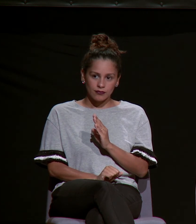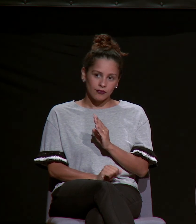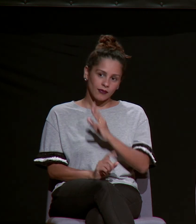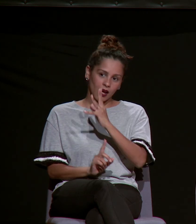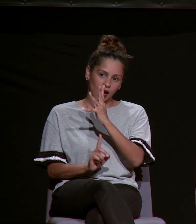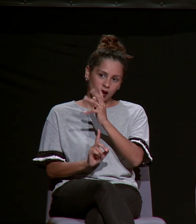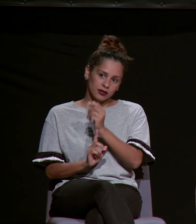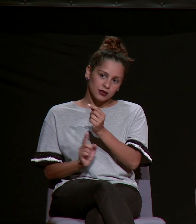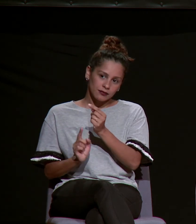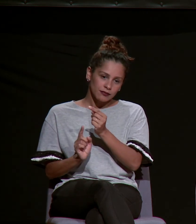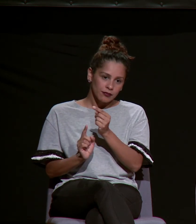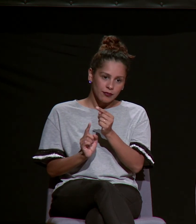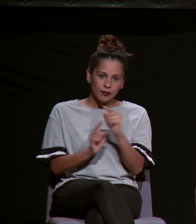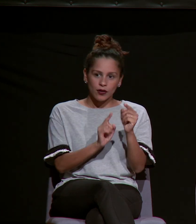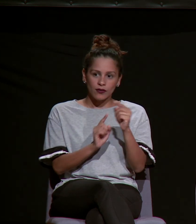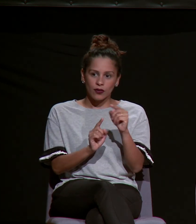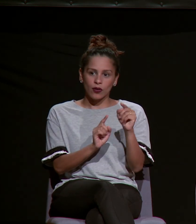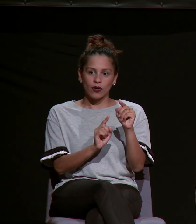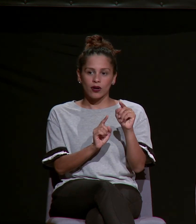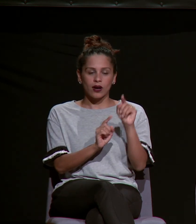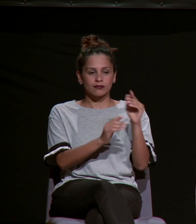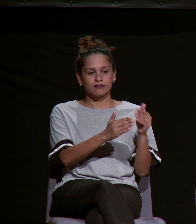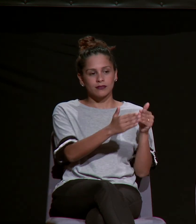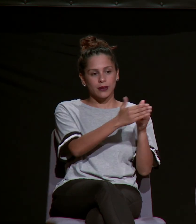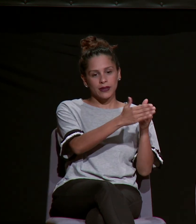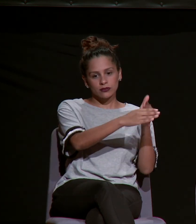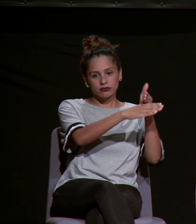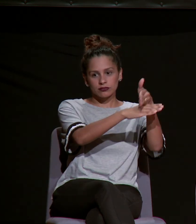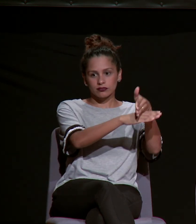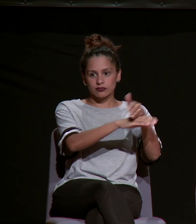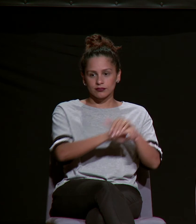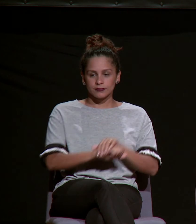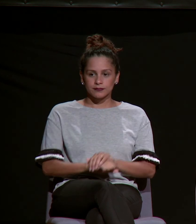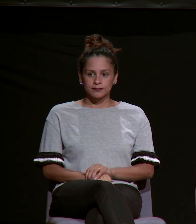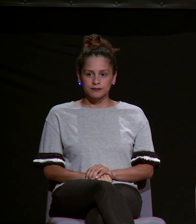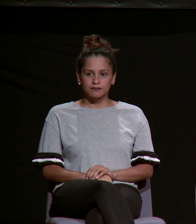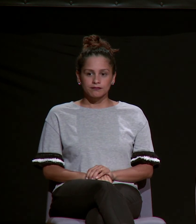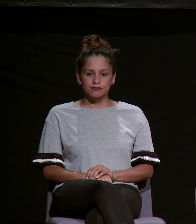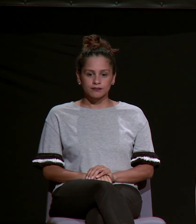né? Gostaria que você pudesse desenvolver um pouco mais essa ideia. Obrigado.